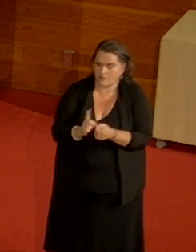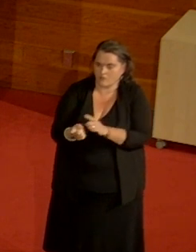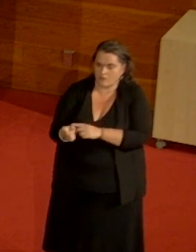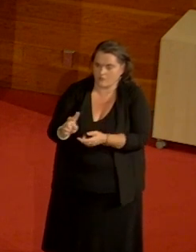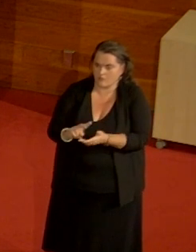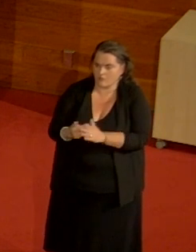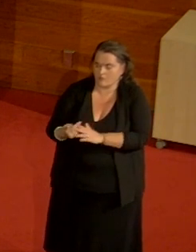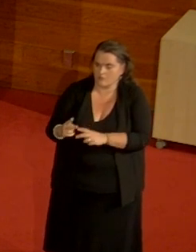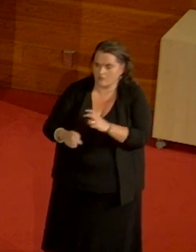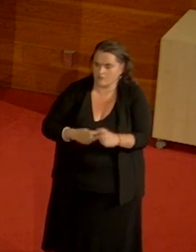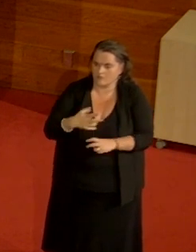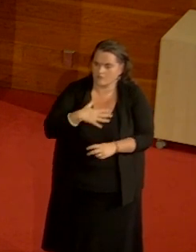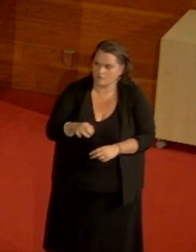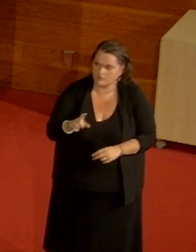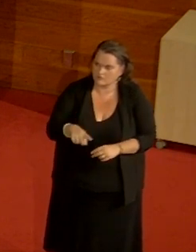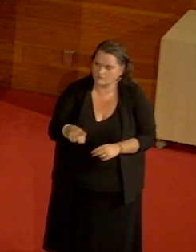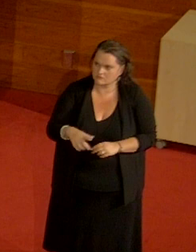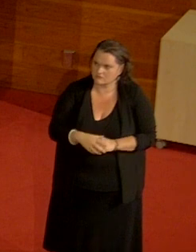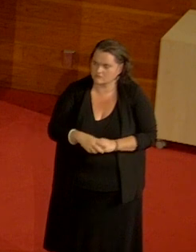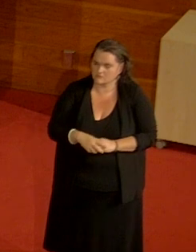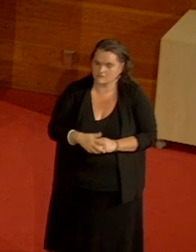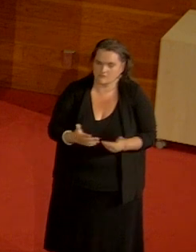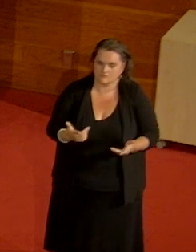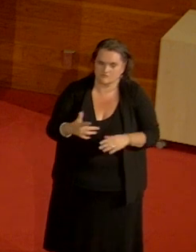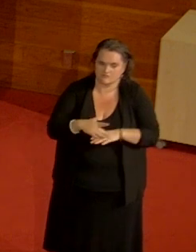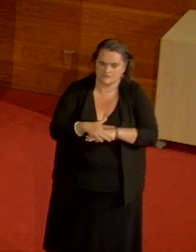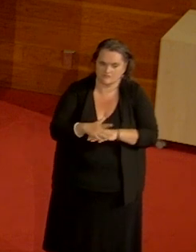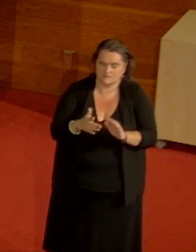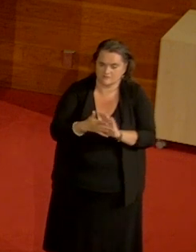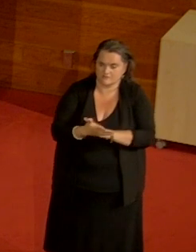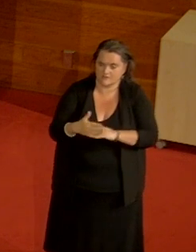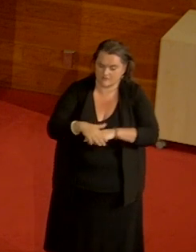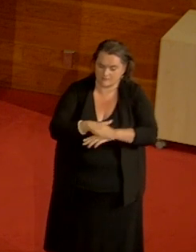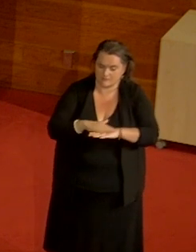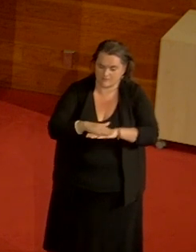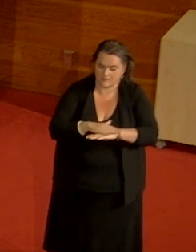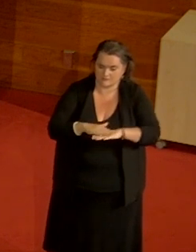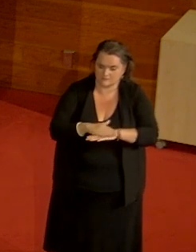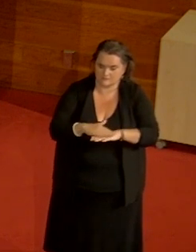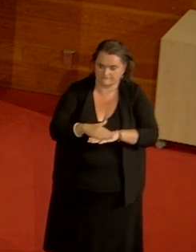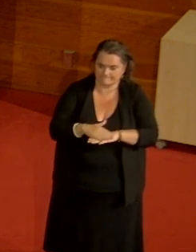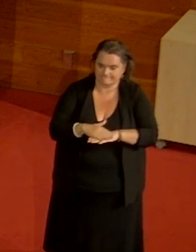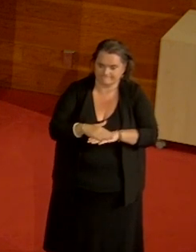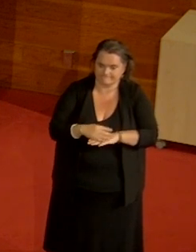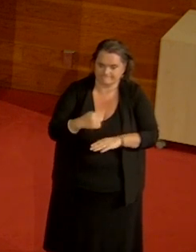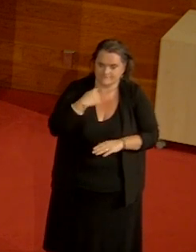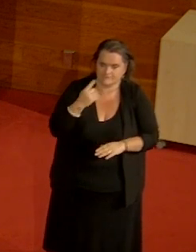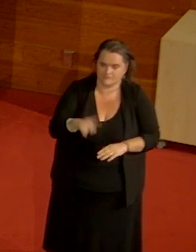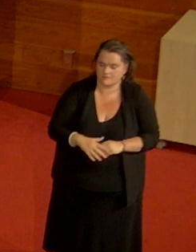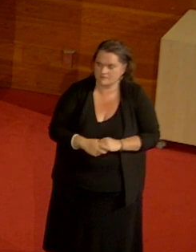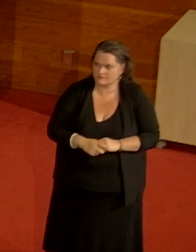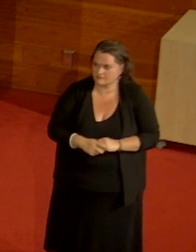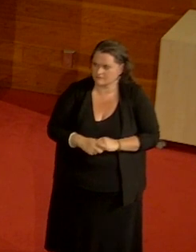eh No sé de alguna manera perdemos el el suelo no donde estamos y eso tiene implicaciones Pues en en lo que